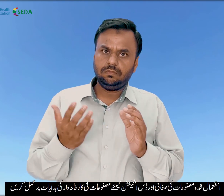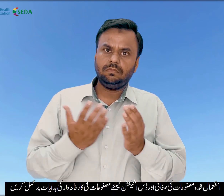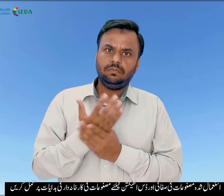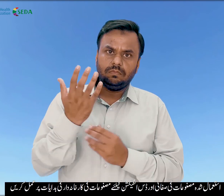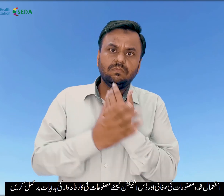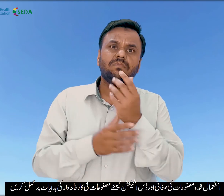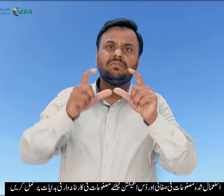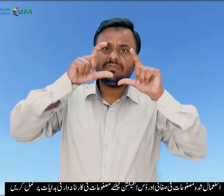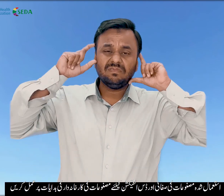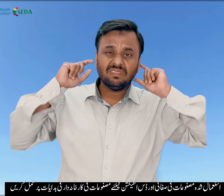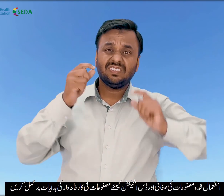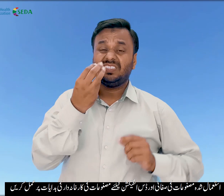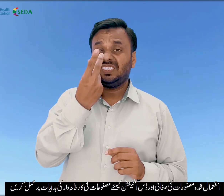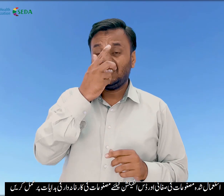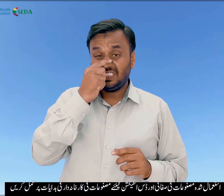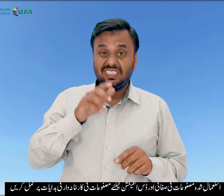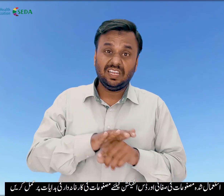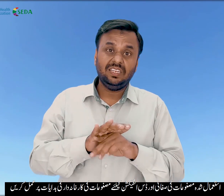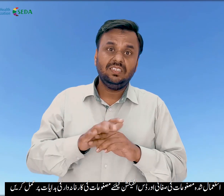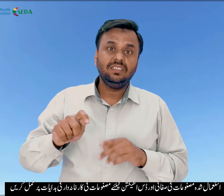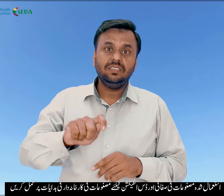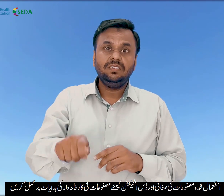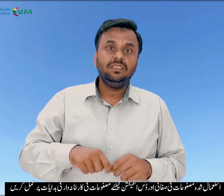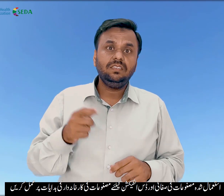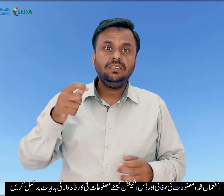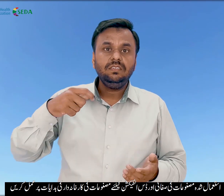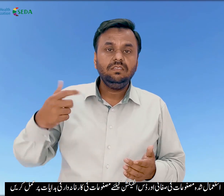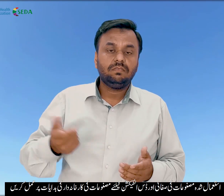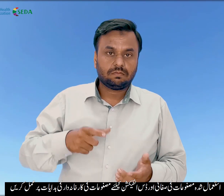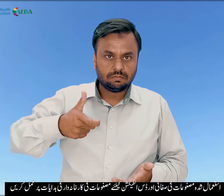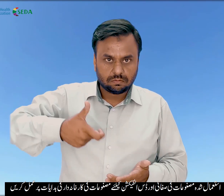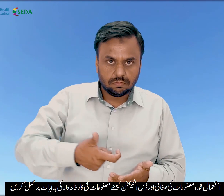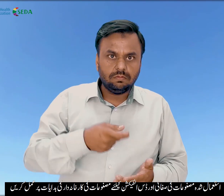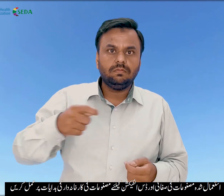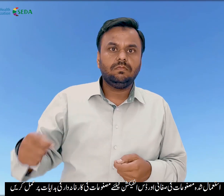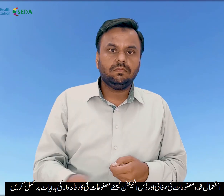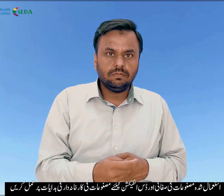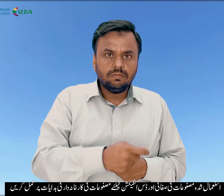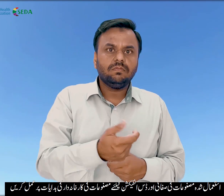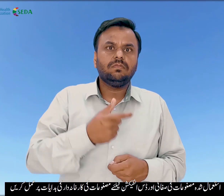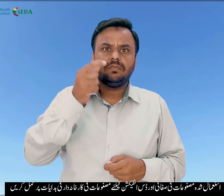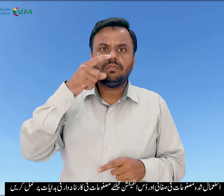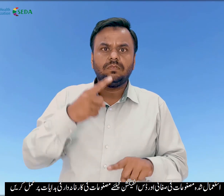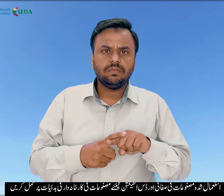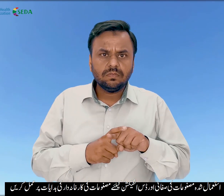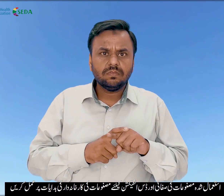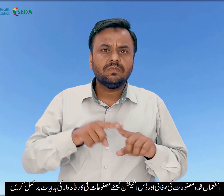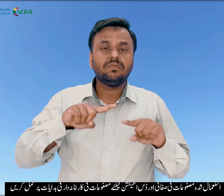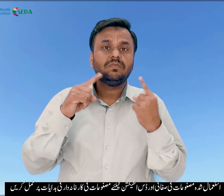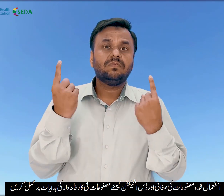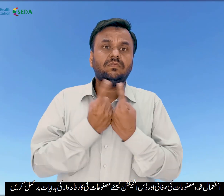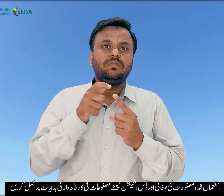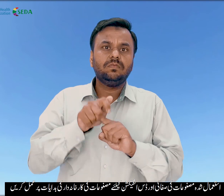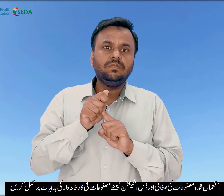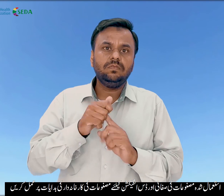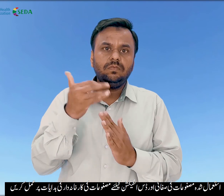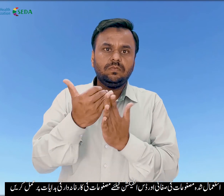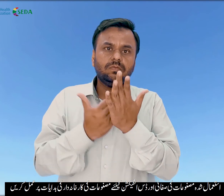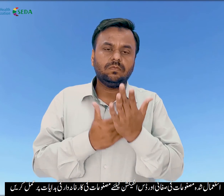استعمال شدہ مصنوعات کی صفائی اور ڈس انفیکشن کے لیے مصنوعات کی کارخانہ دار کی ہدایات